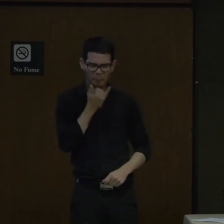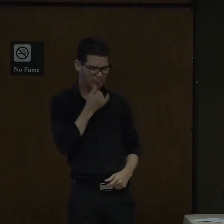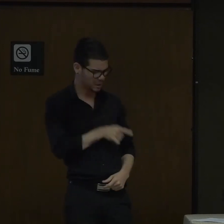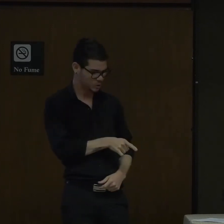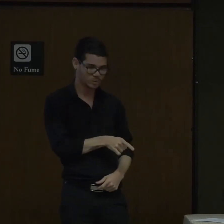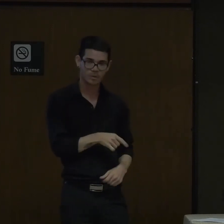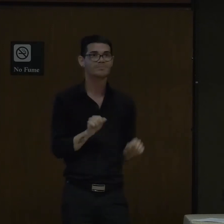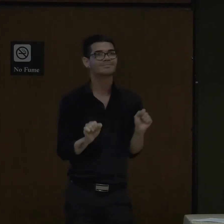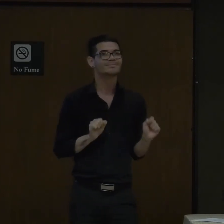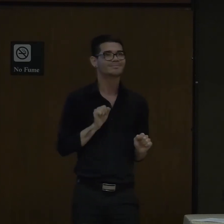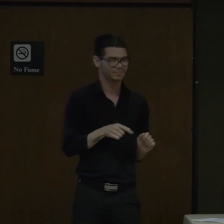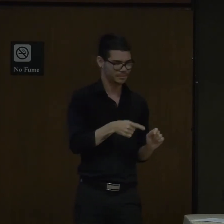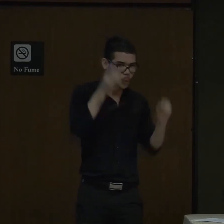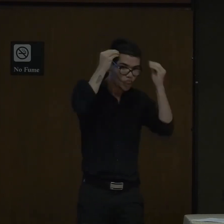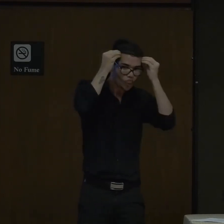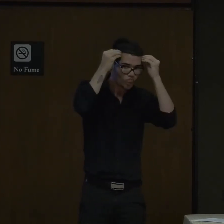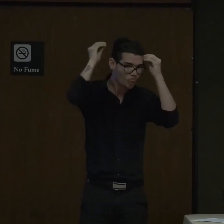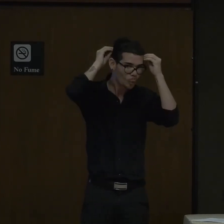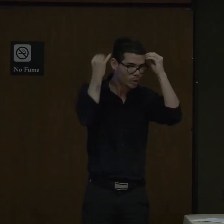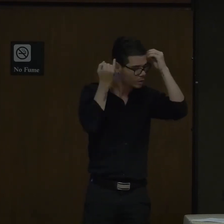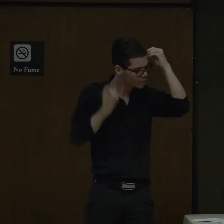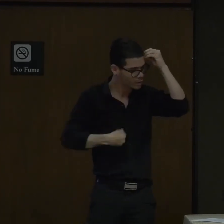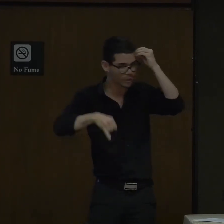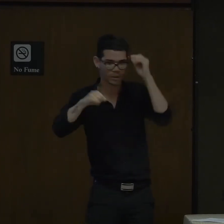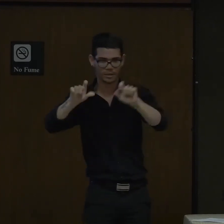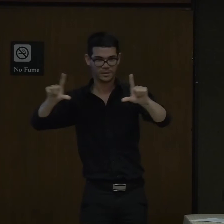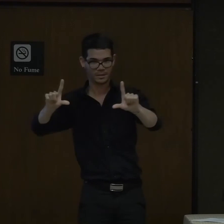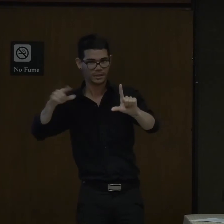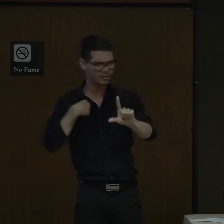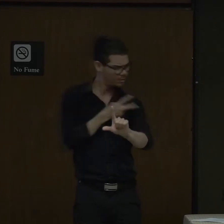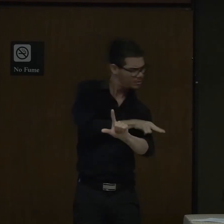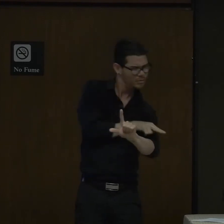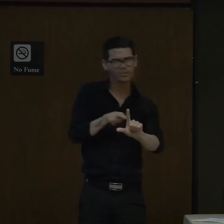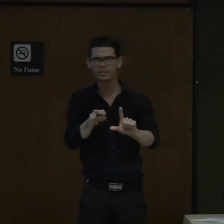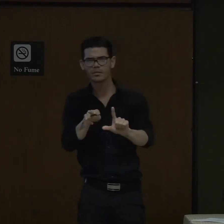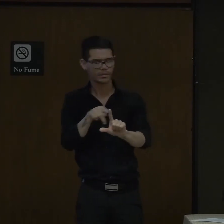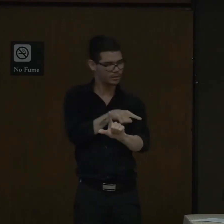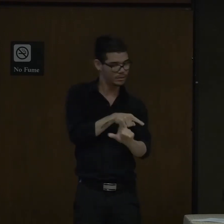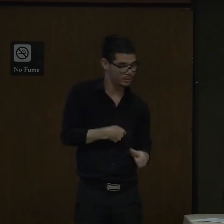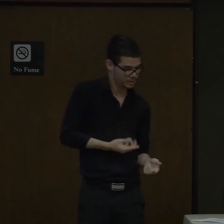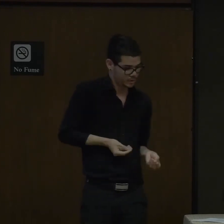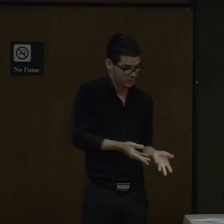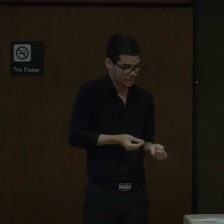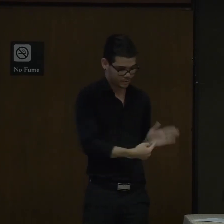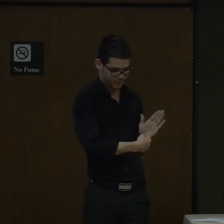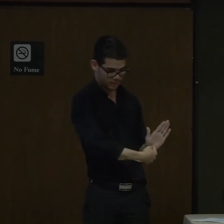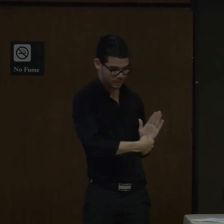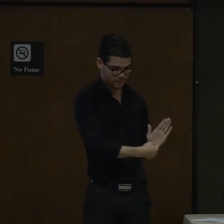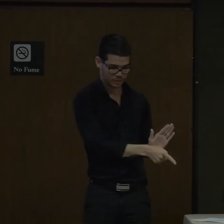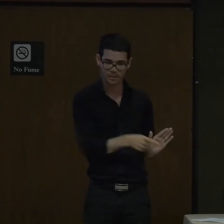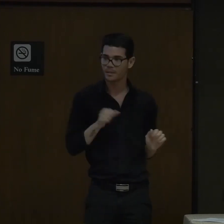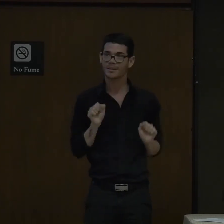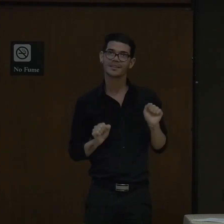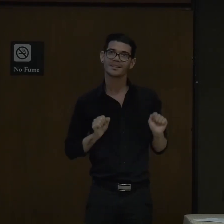efectivamente demostraba que el cerebro de los bebés bilingües se desarrolla de forma diferente.